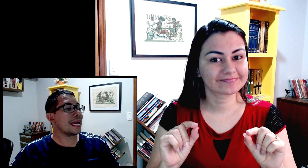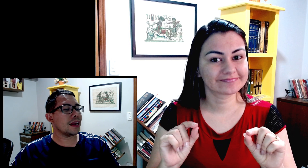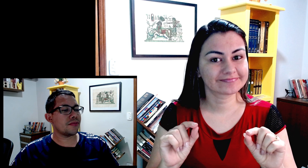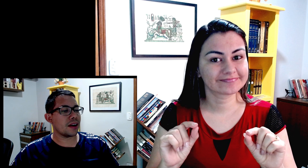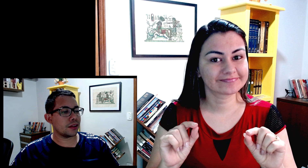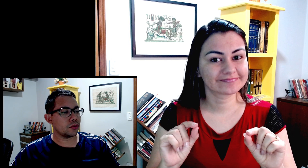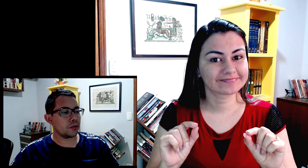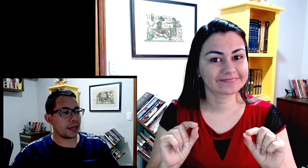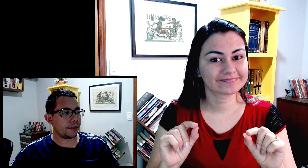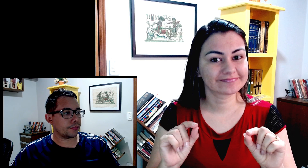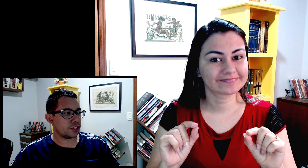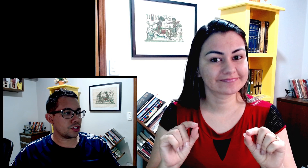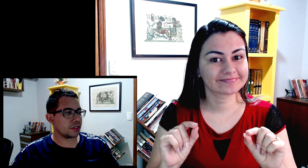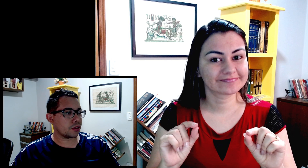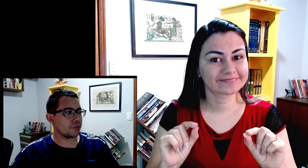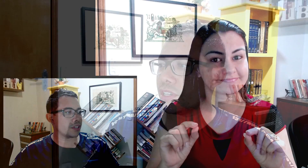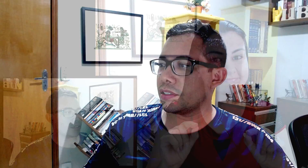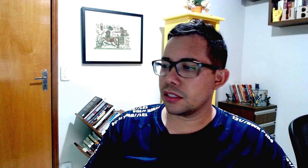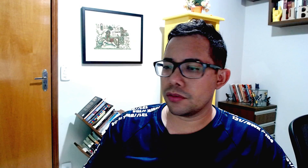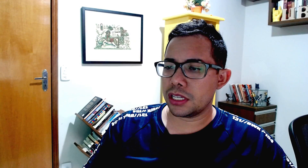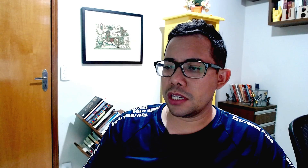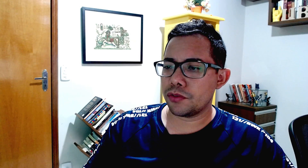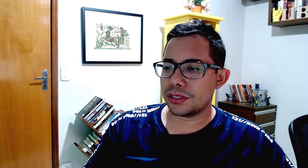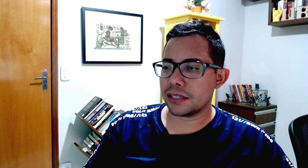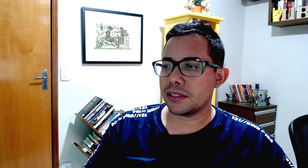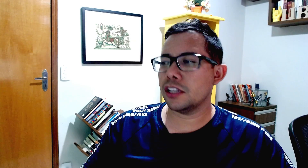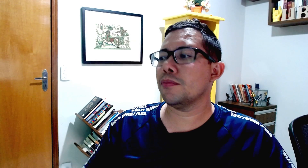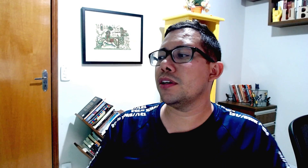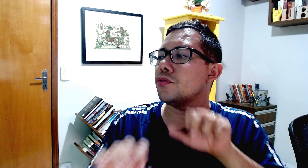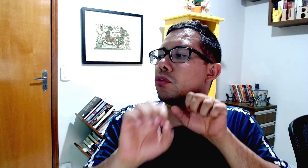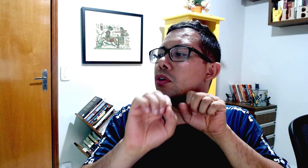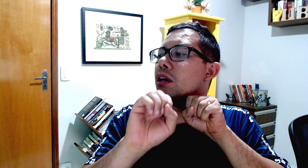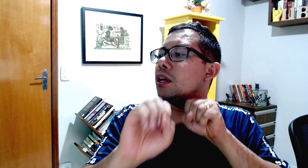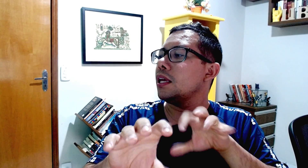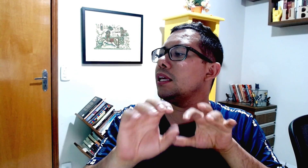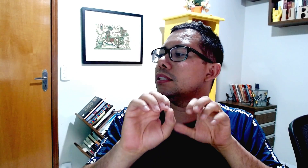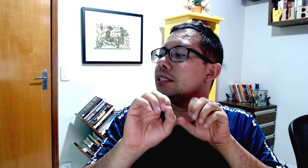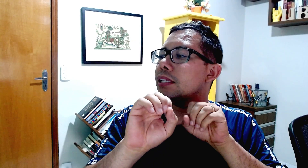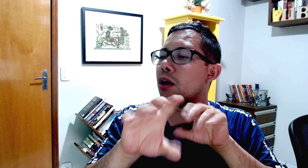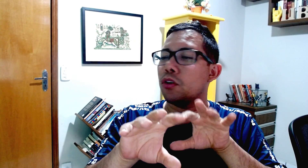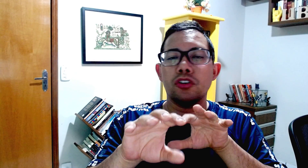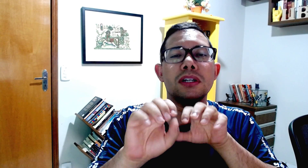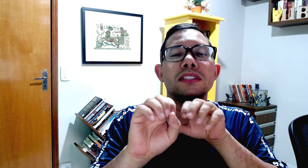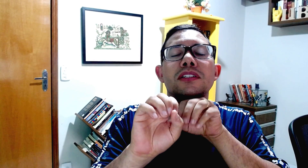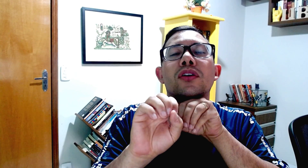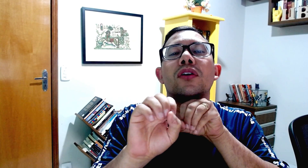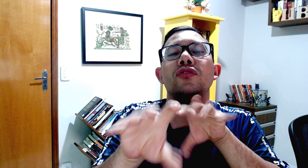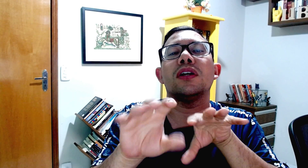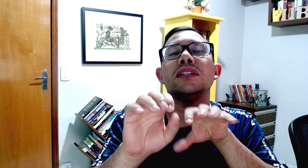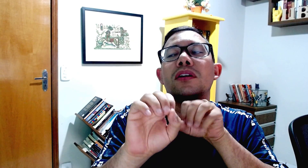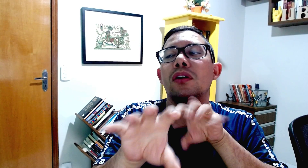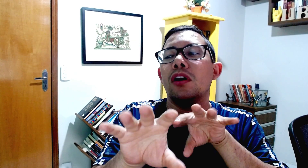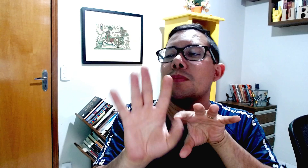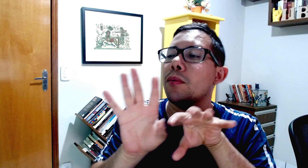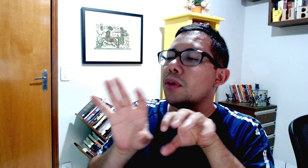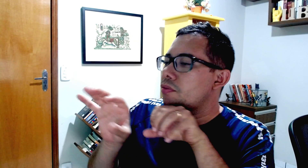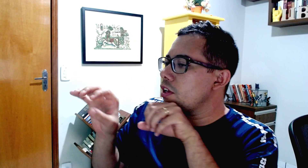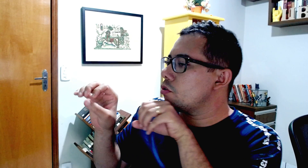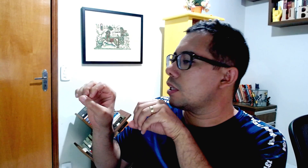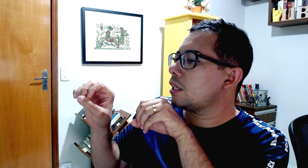Ela fala, tudo bem, a gente vai estar conversando aqui, vou estar ensinando, mas eu vou ensinar, ó, joga assim, ó, joga assim, ó, uma mão na frente, outra atrás,